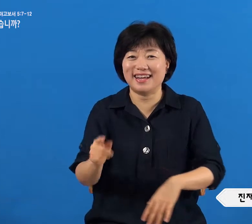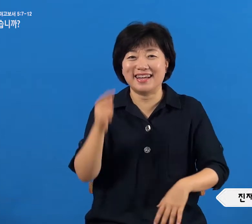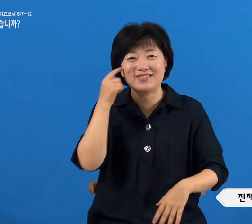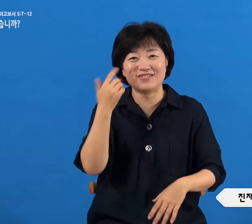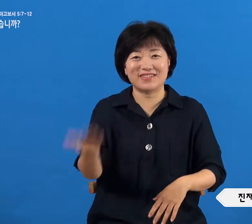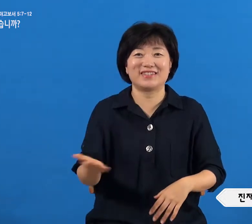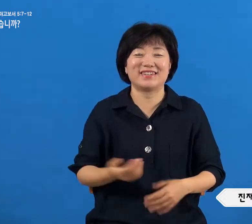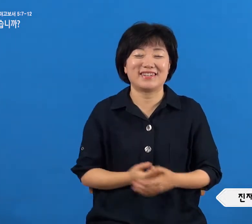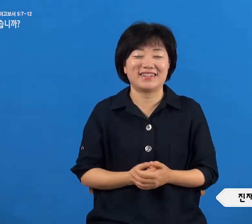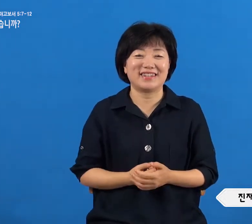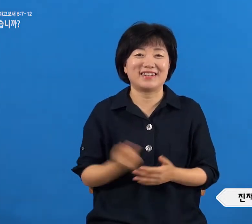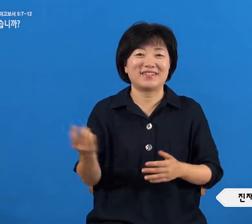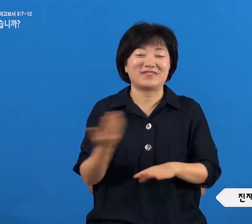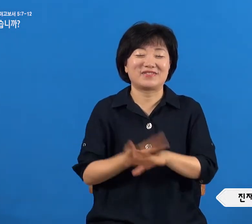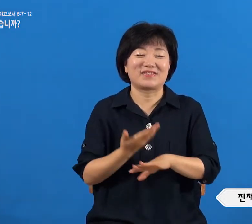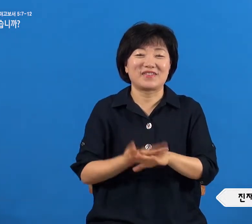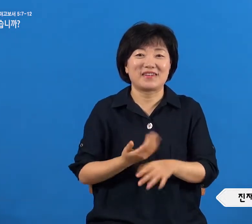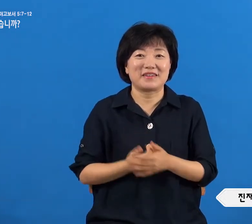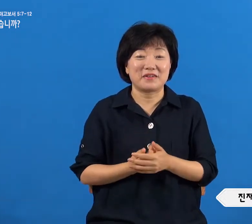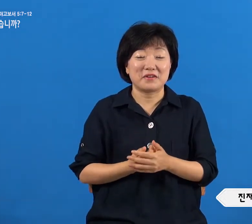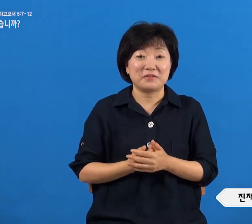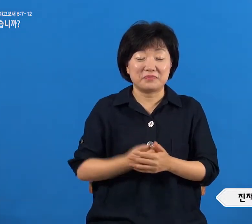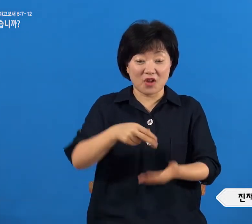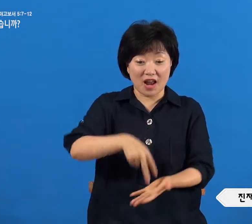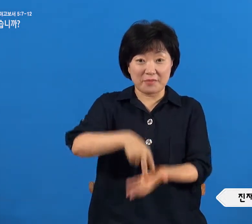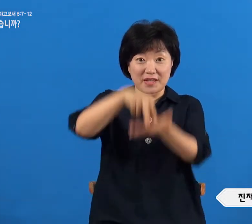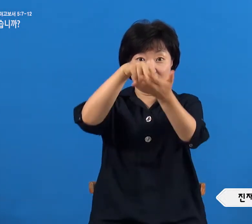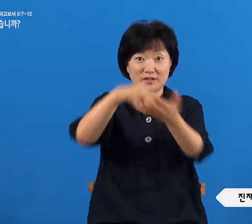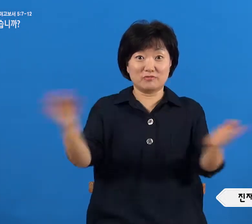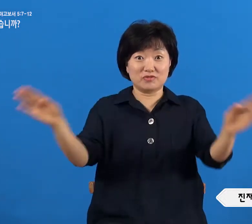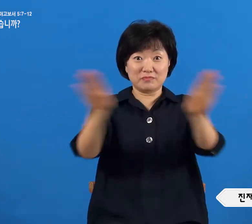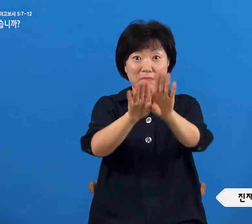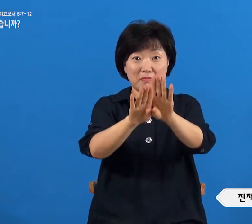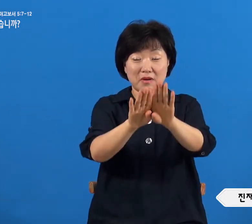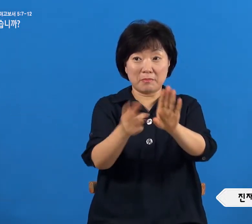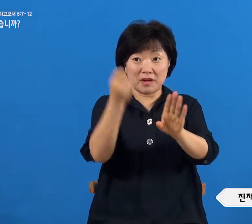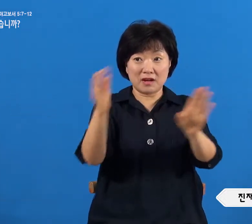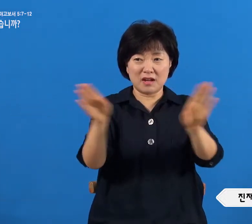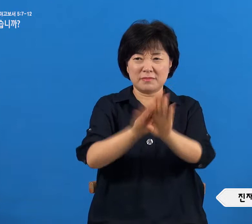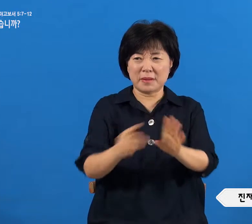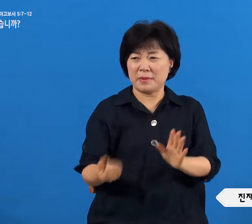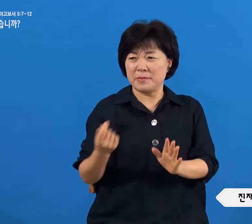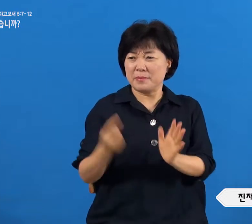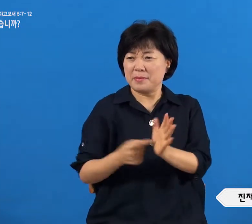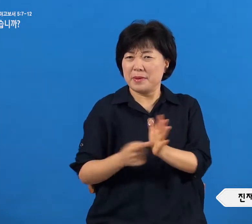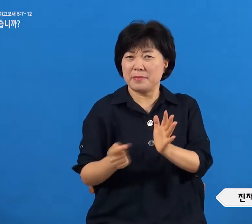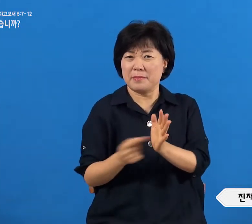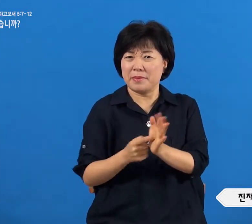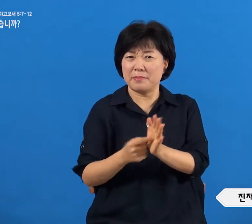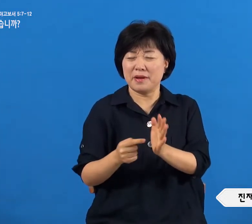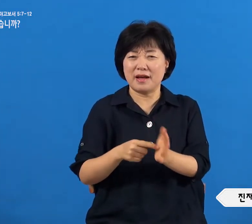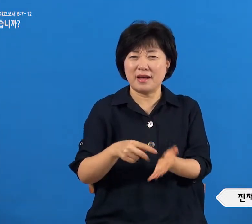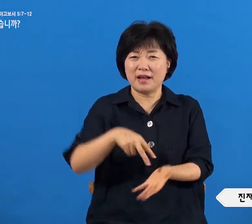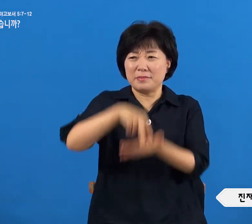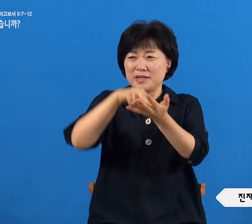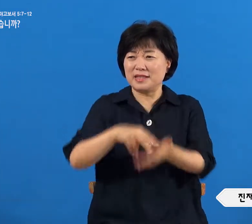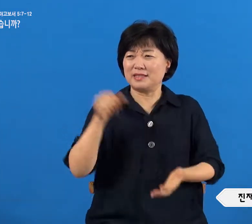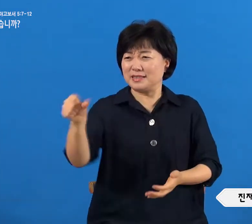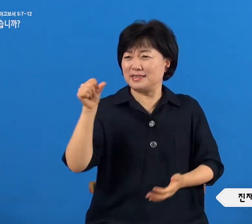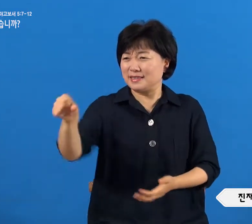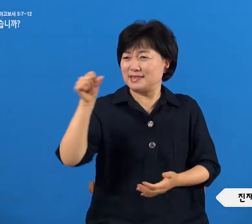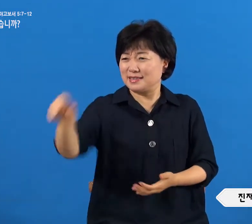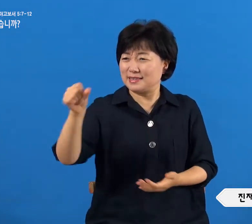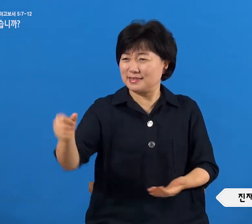합니다. 엘리베이터 안에서도 문이 빨리 안 닫히면 물 왜 이렇게 빨리 안 닫히냐고 몇 번씩